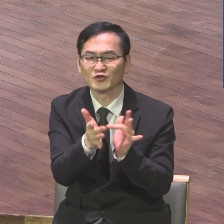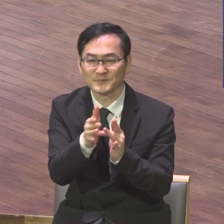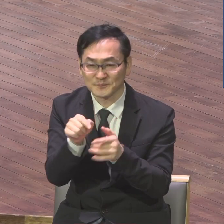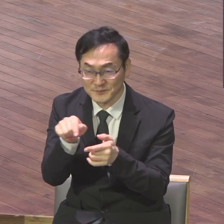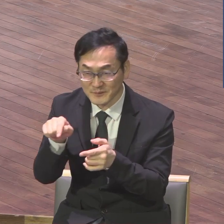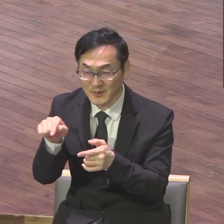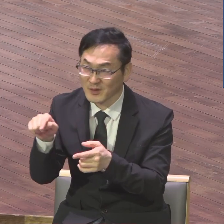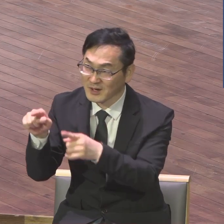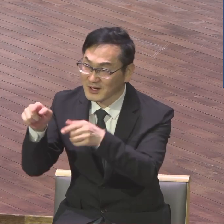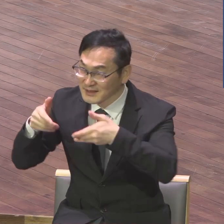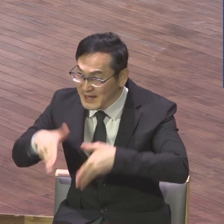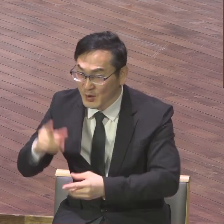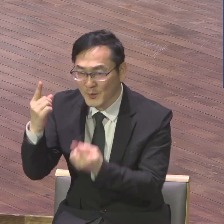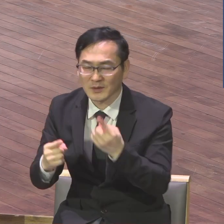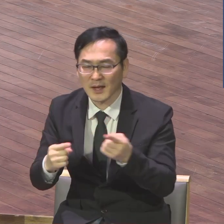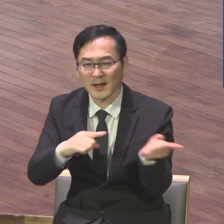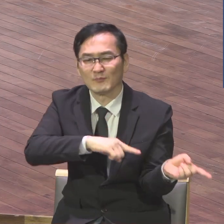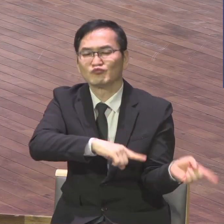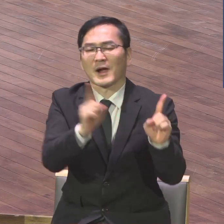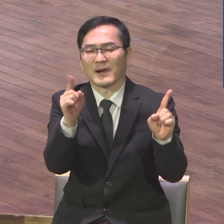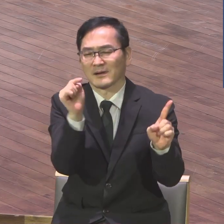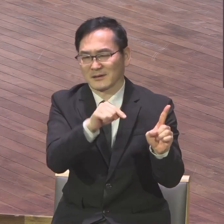오셨다고요.